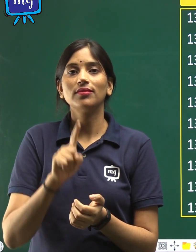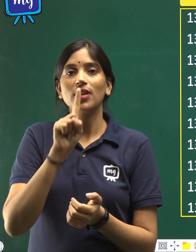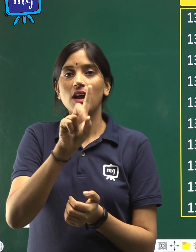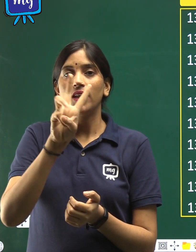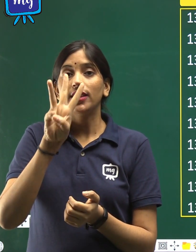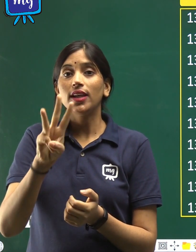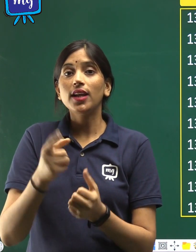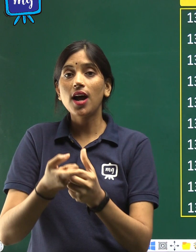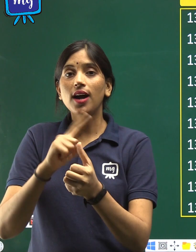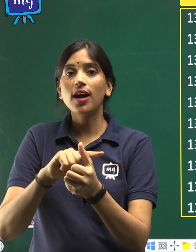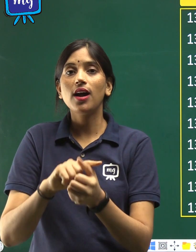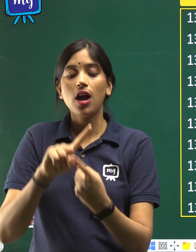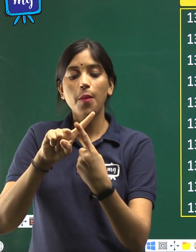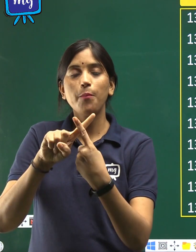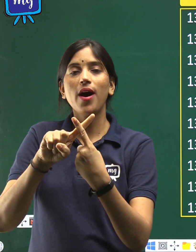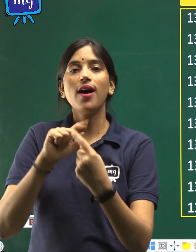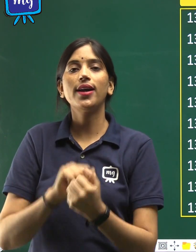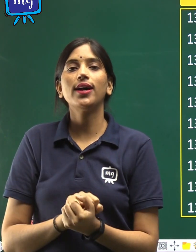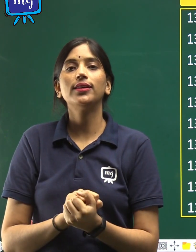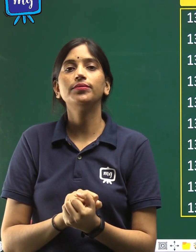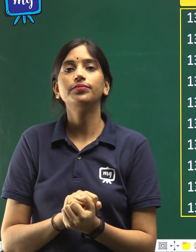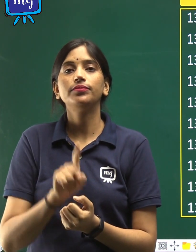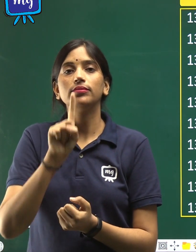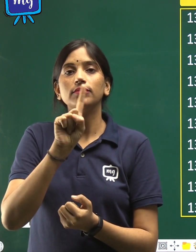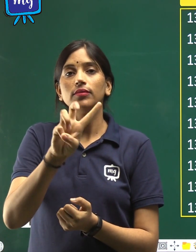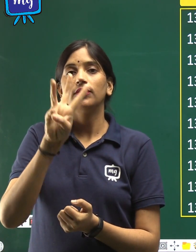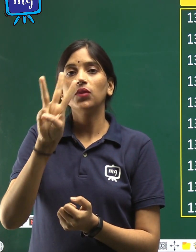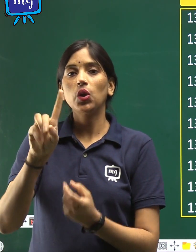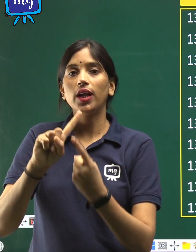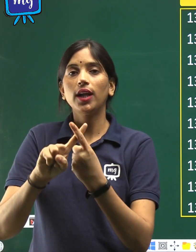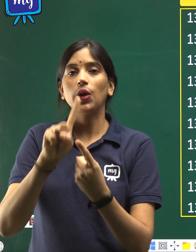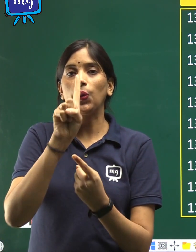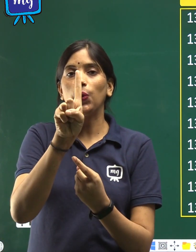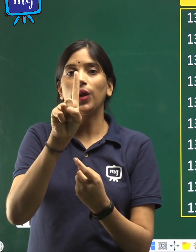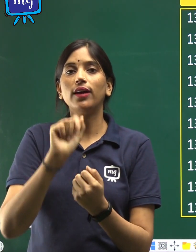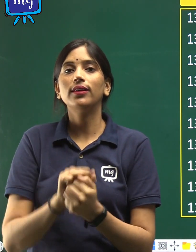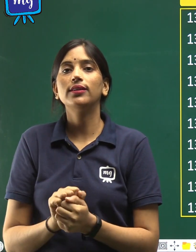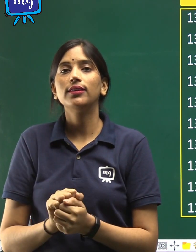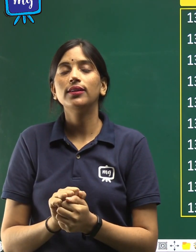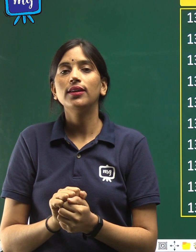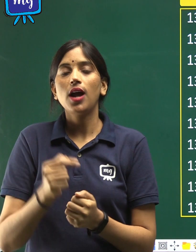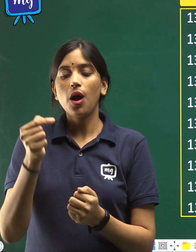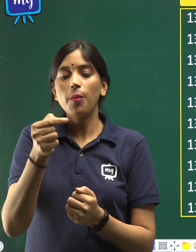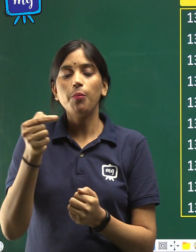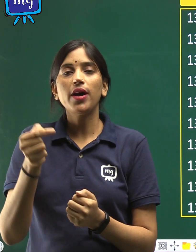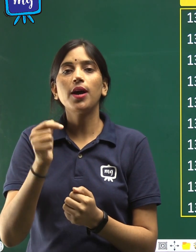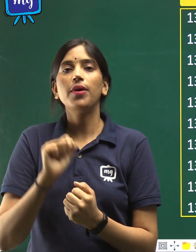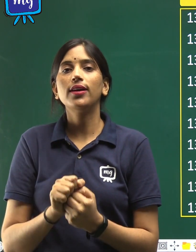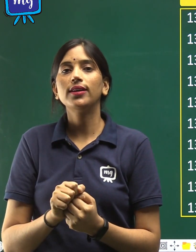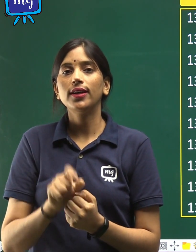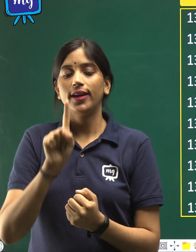13 का पहाड़ा। 13 गुणा 1